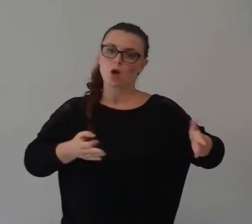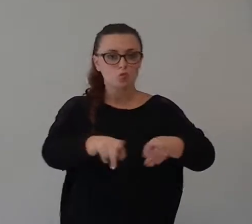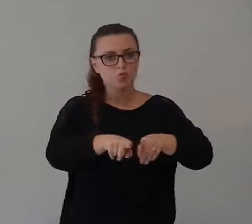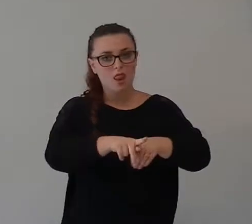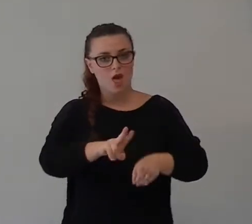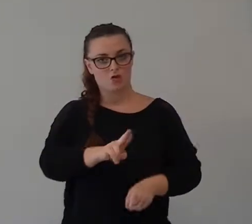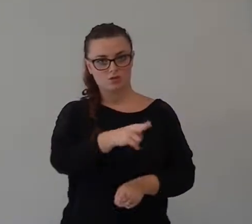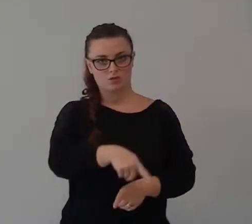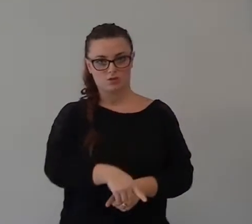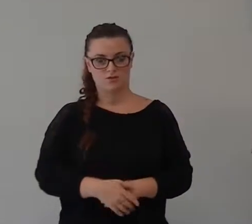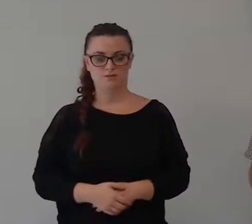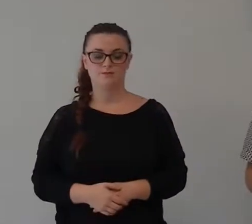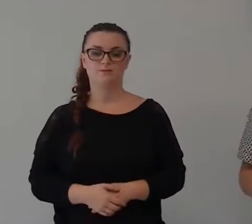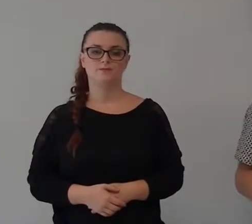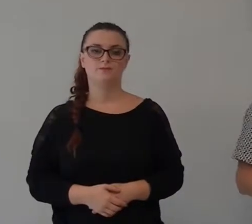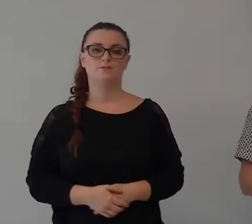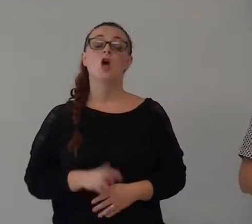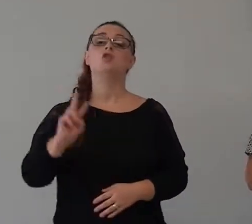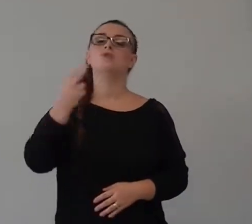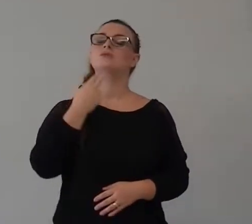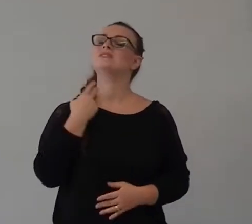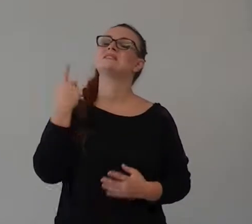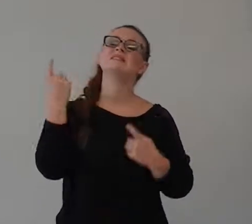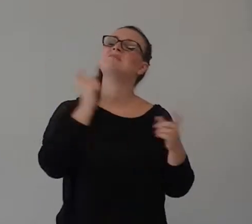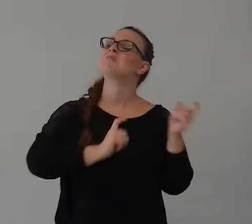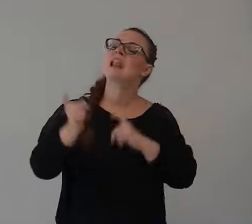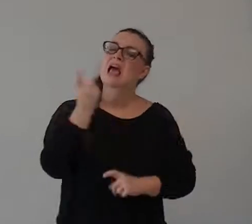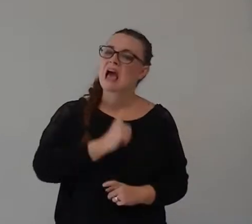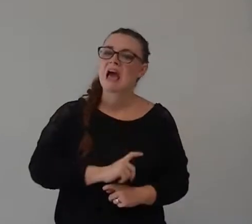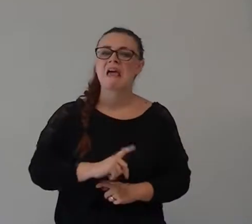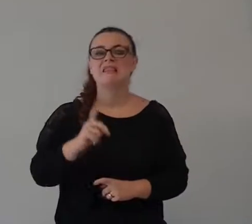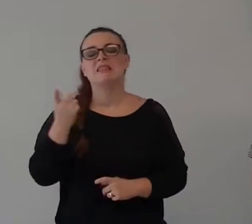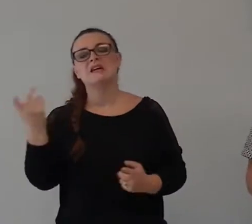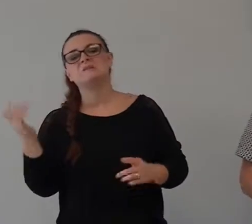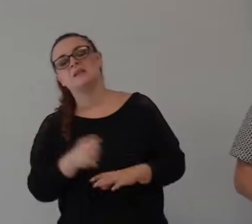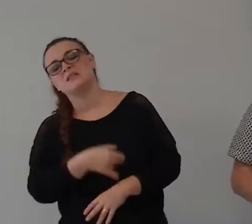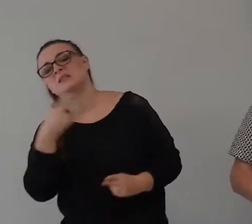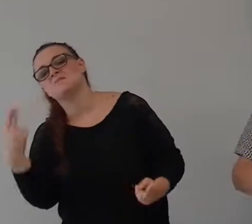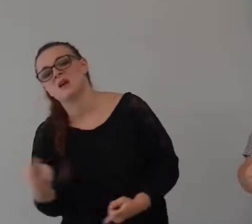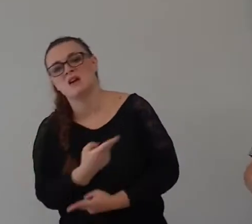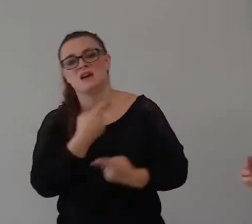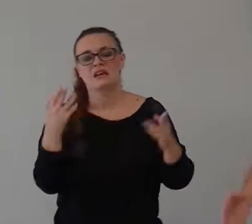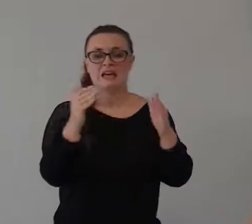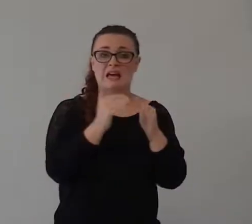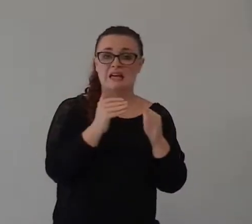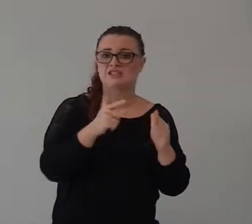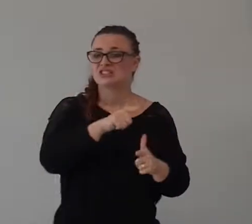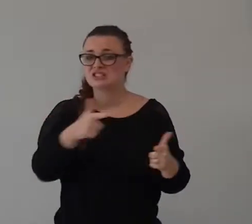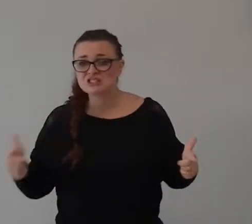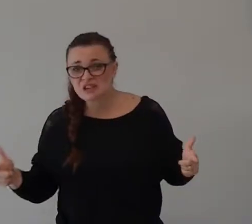allora Ruth si trova in una situazione disperata, vedo a mortita, senza casa, con una sorella